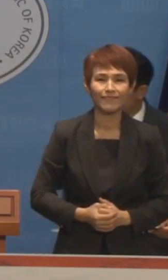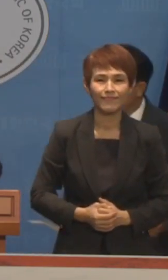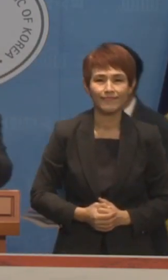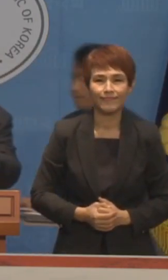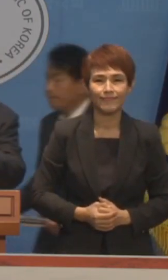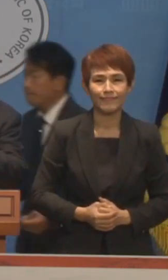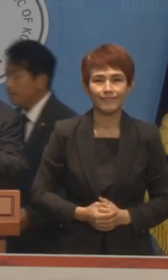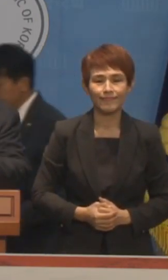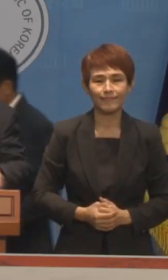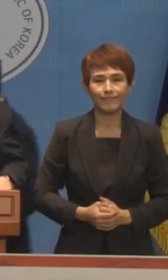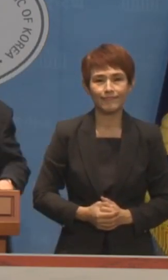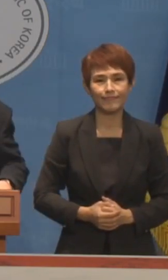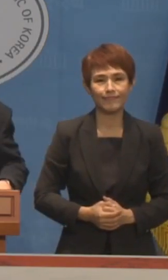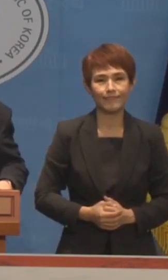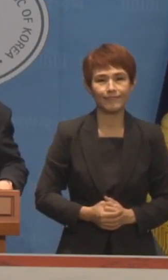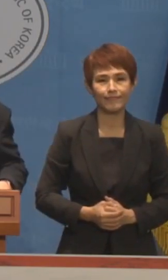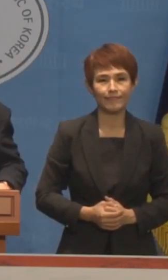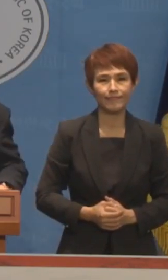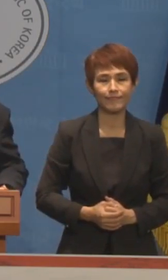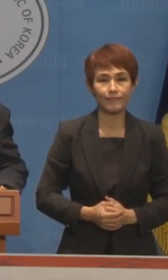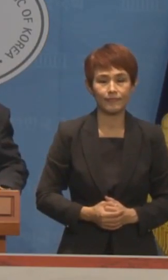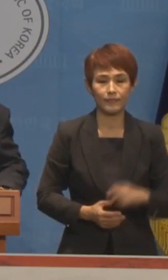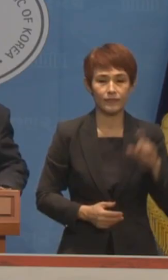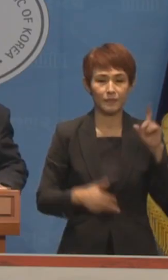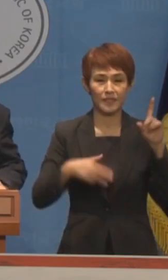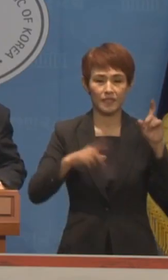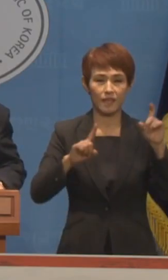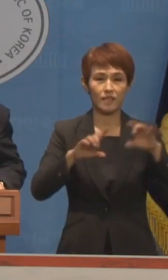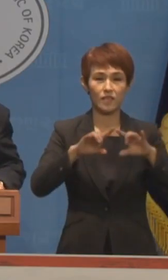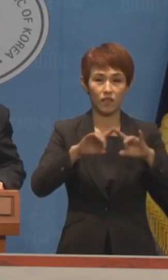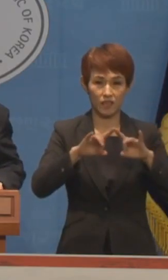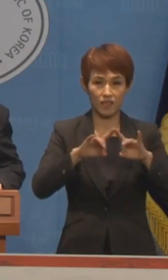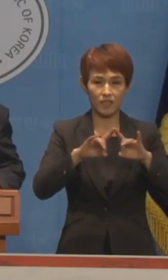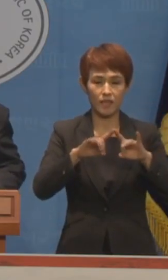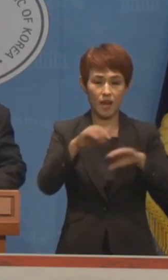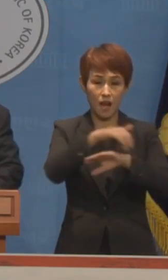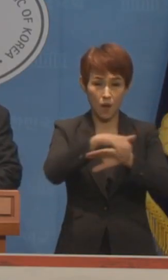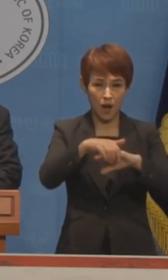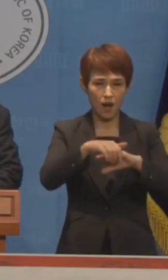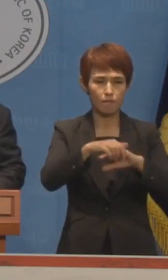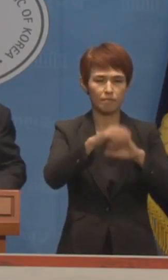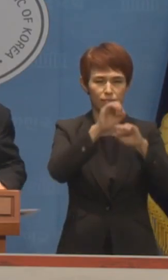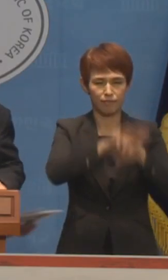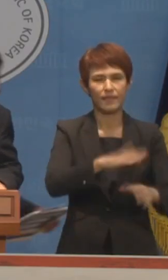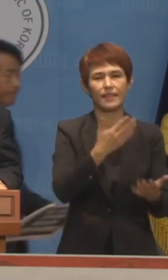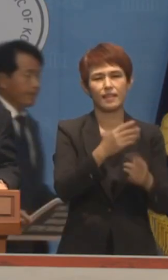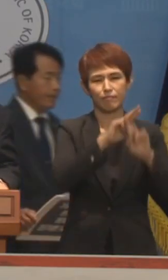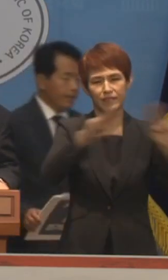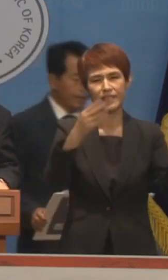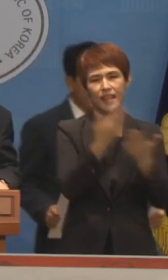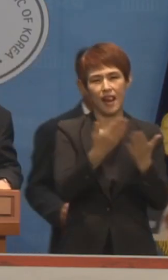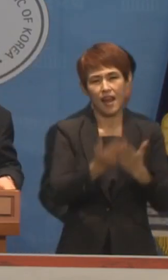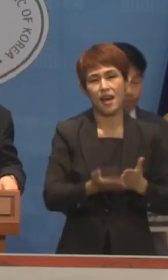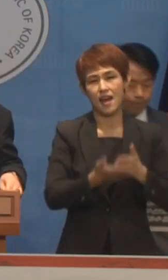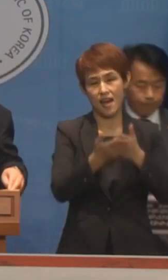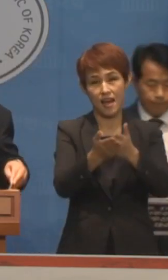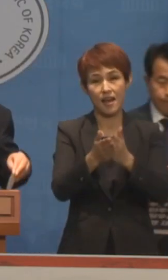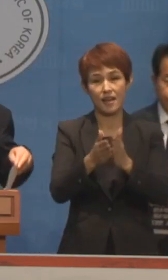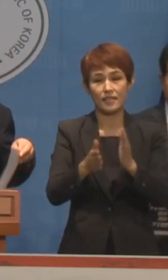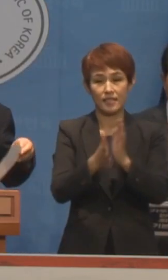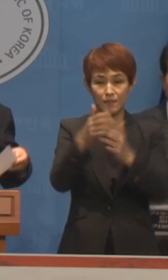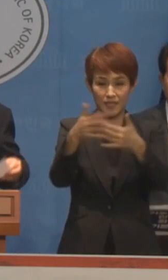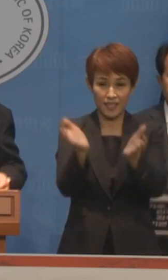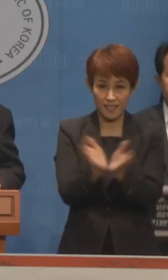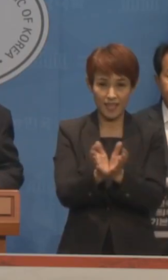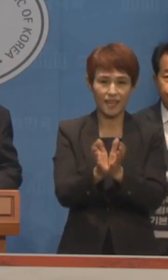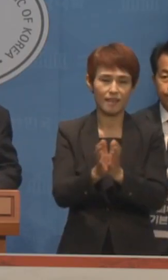네, 계속 이어서 11차 정기본 백주화 네트워크 소속으로 되어 있는 시민사회단체 발언 이어가 보도록 하겠습니다. 다음 발언은